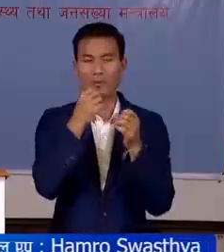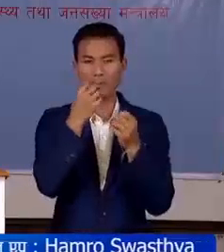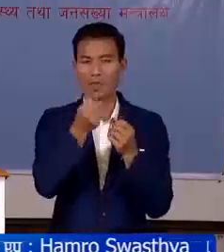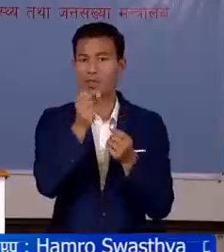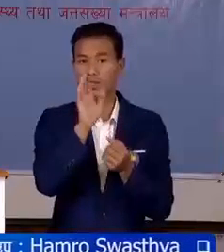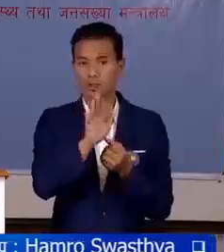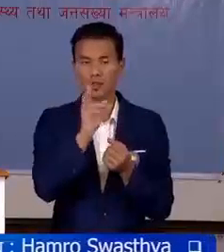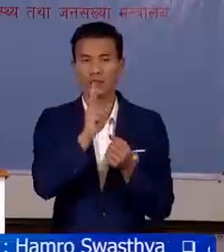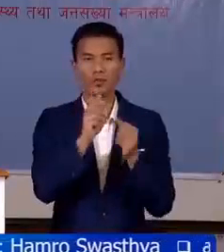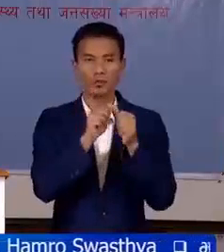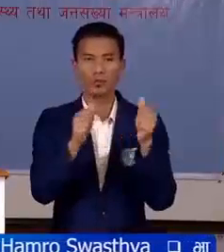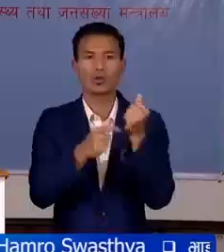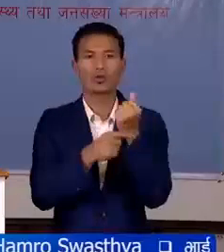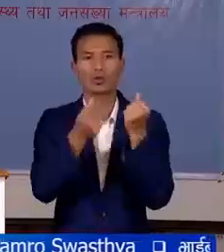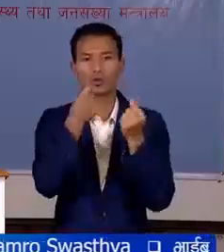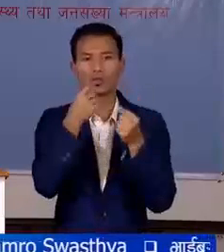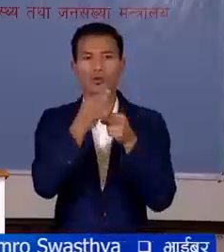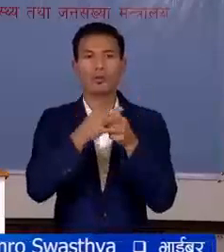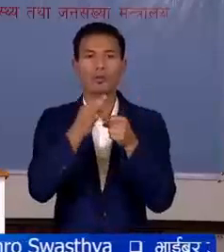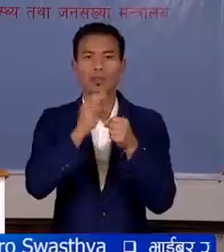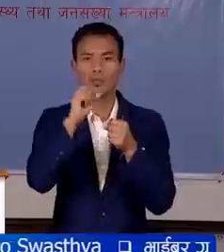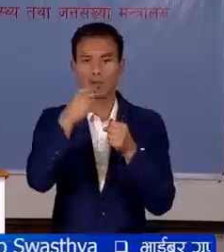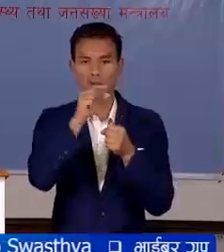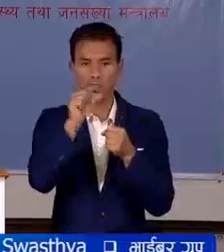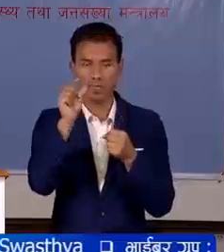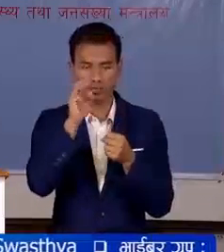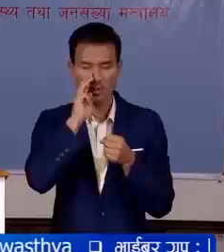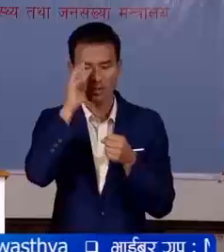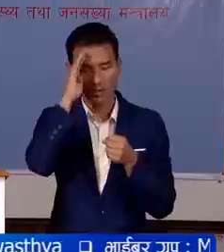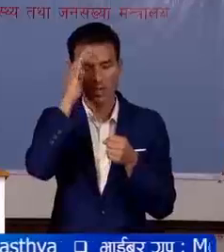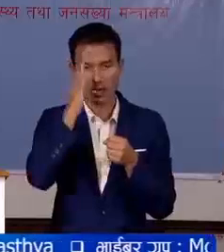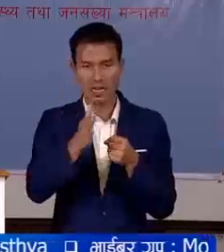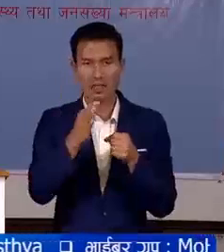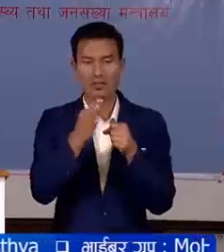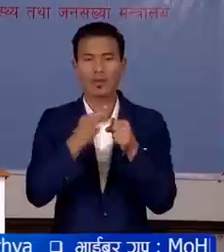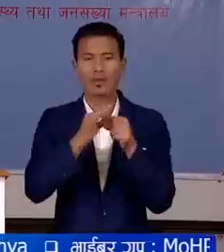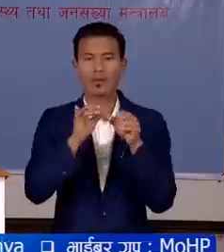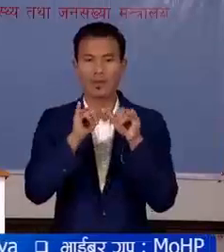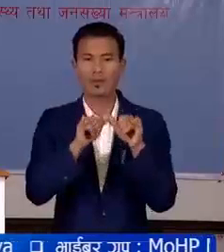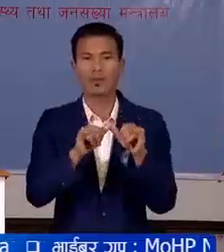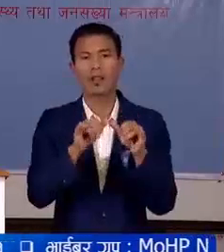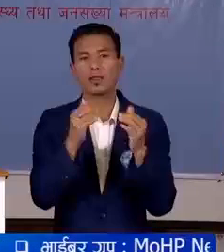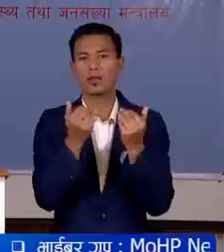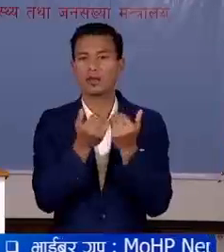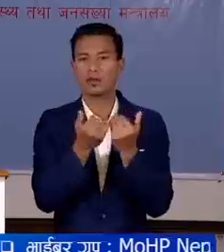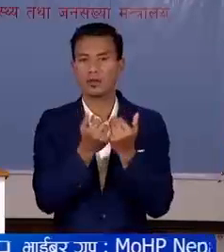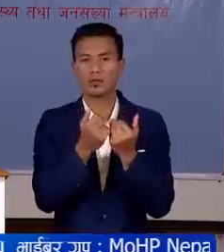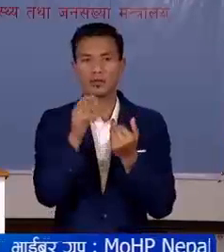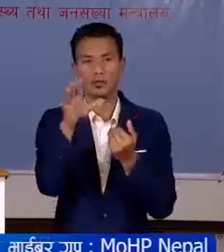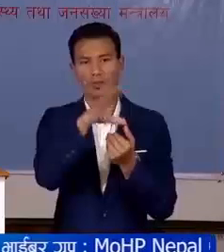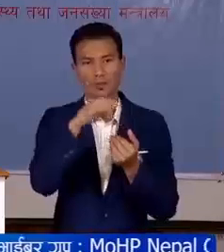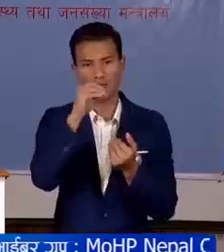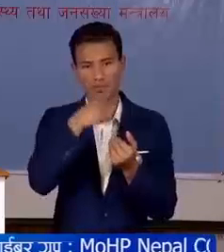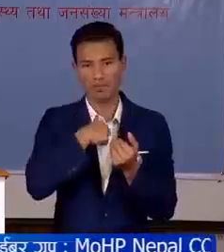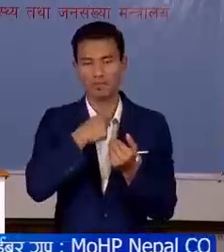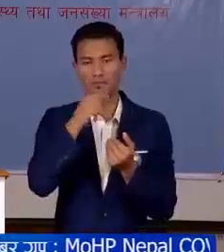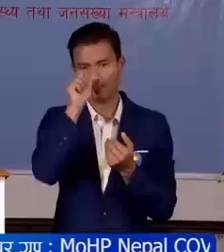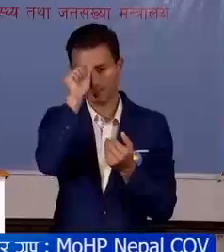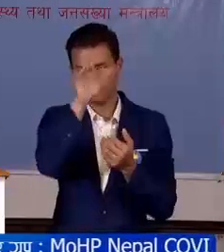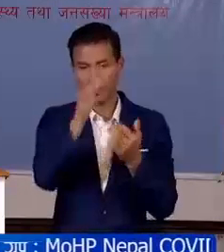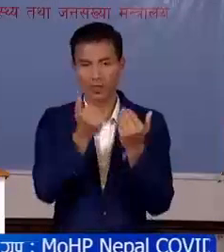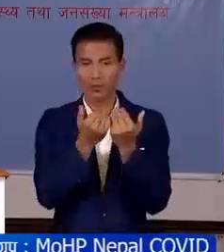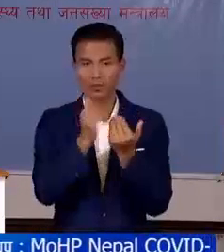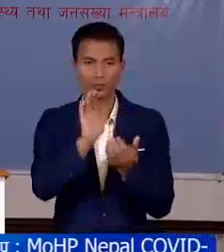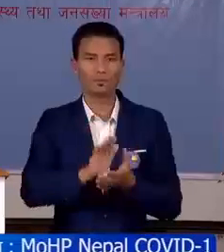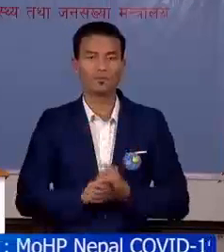एसरी ब्यवस्तापन चाहिन सरकारली अउसेति लगायात का पस्तोर को ब्यवस्तापन गरियागु यहारू सामने मा प्रस्तुत गर्ना